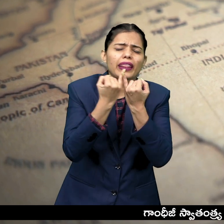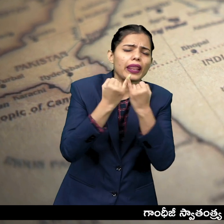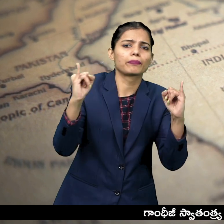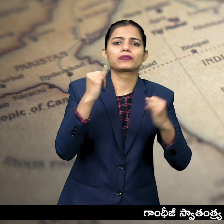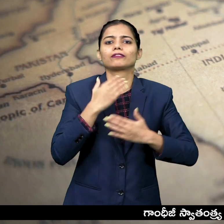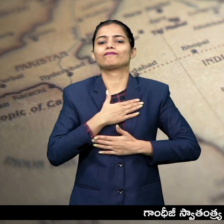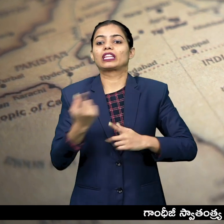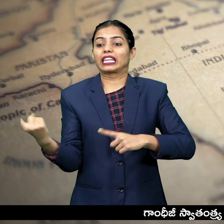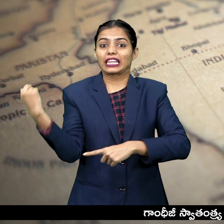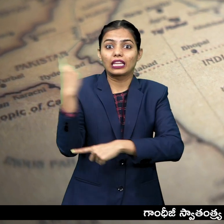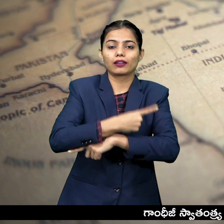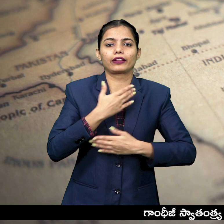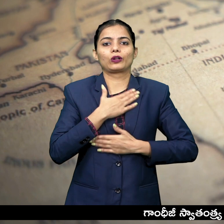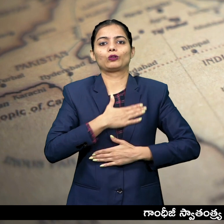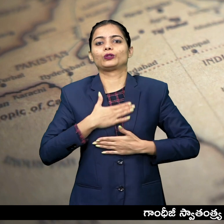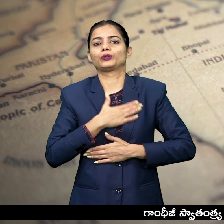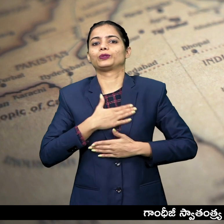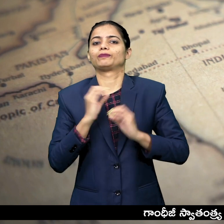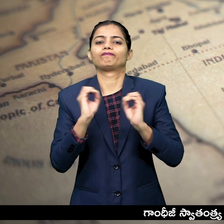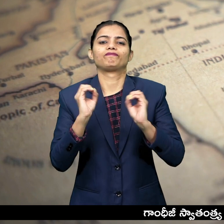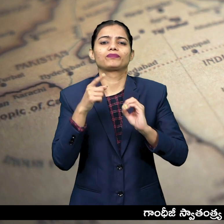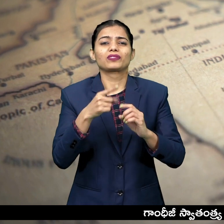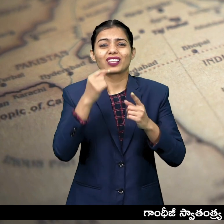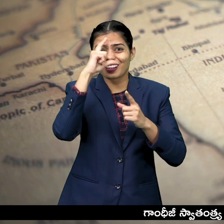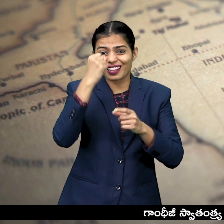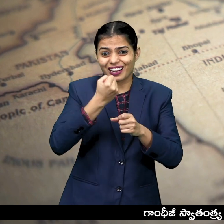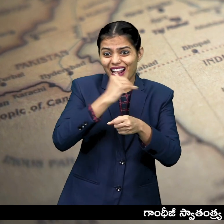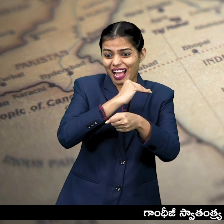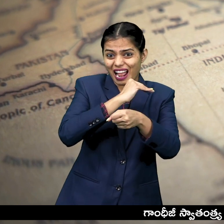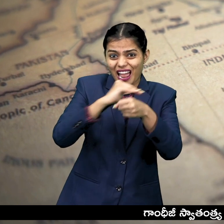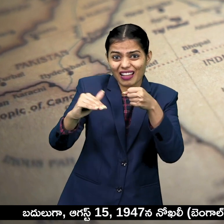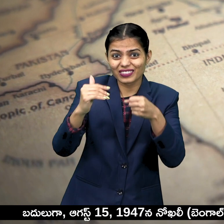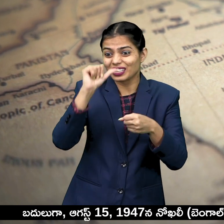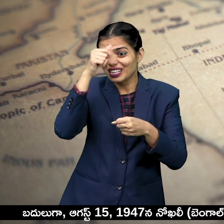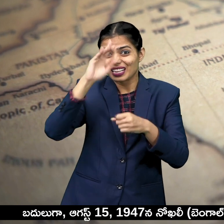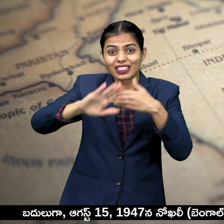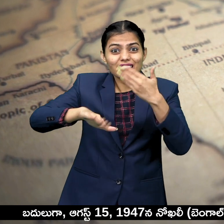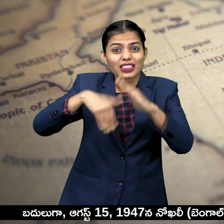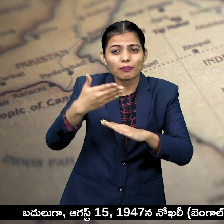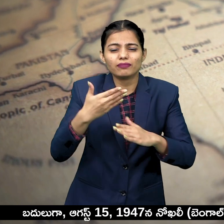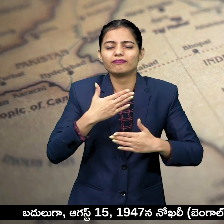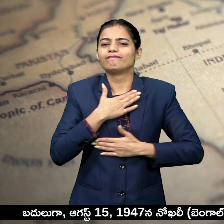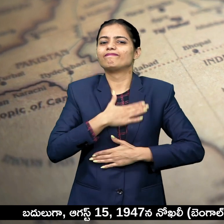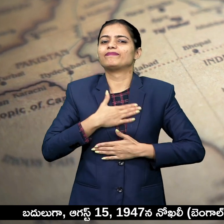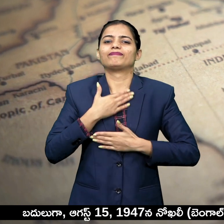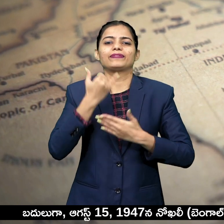గాంధీజీ స్వాతంత్ర్య దినోత్సవ వేడుకల్లో పాల్గొనలేదు. బదులుగా 15 ఆగస్టు